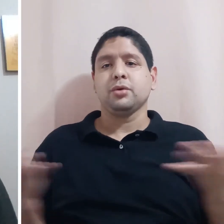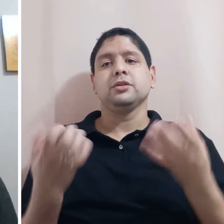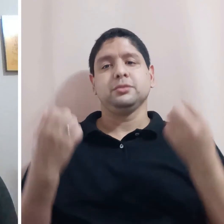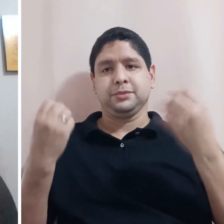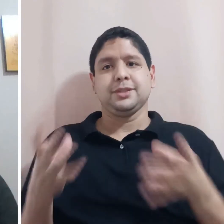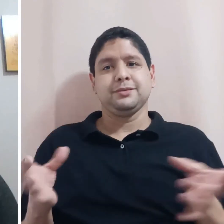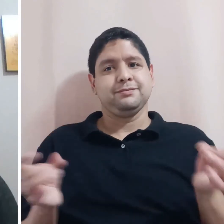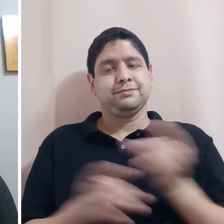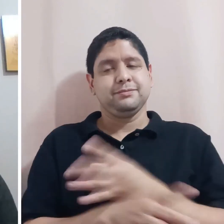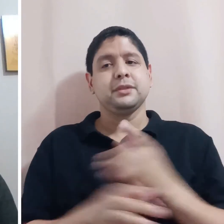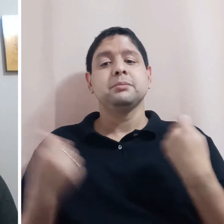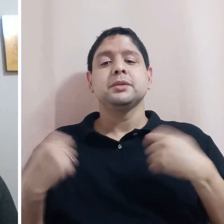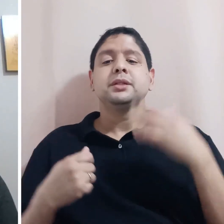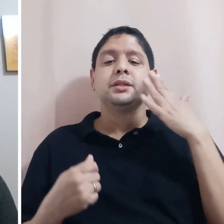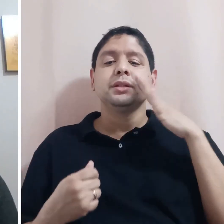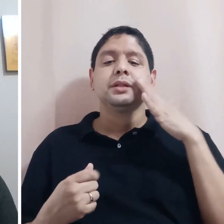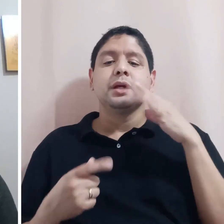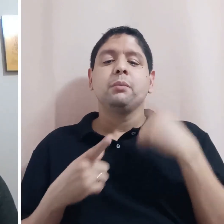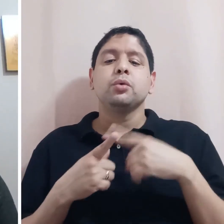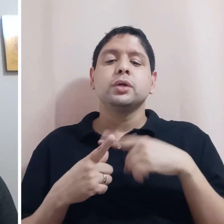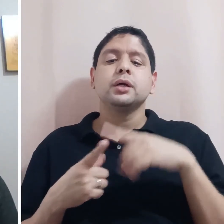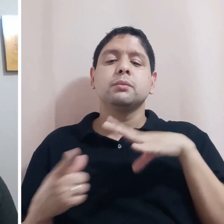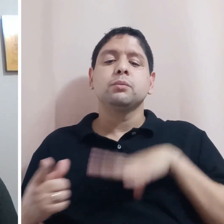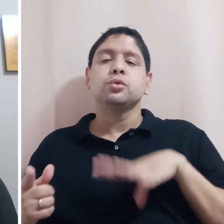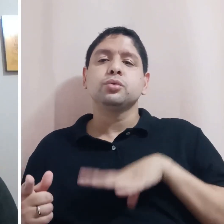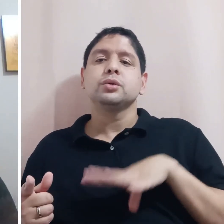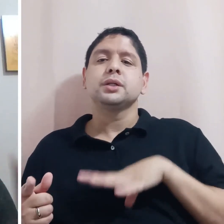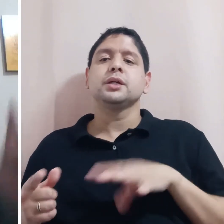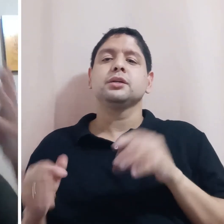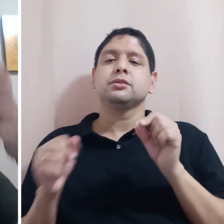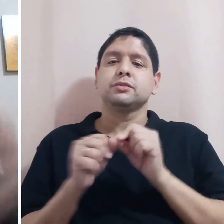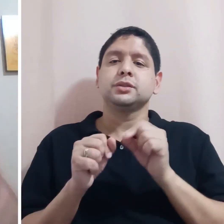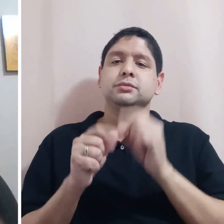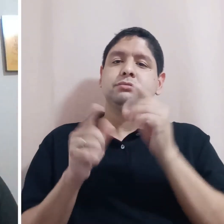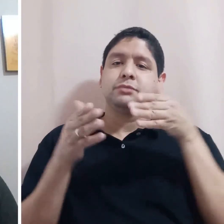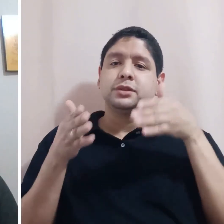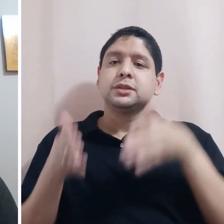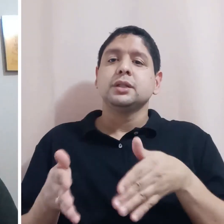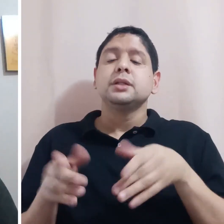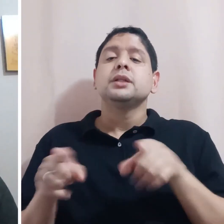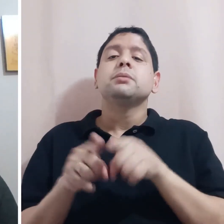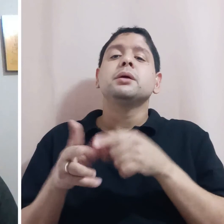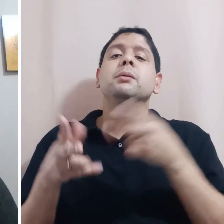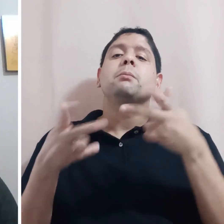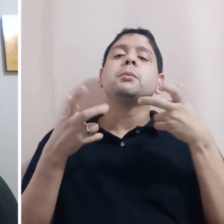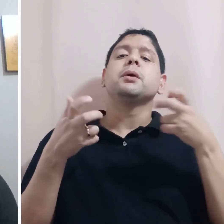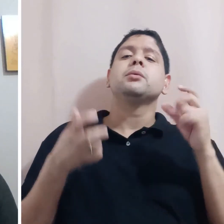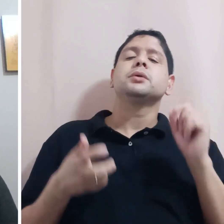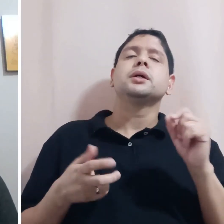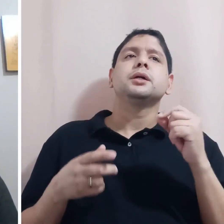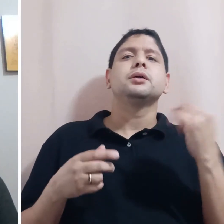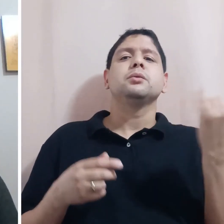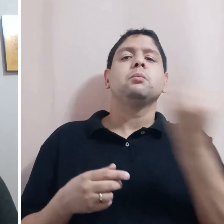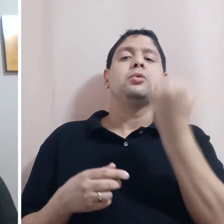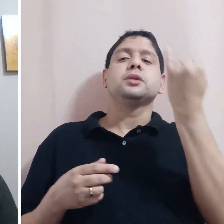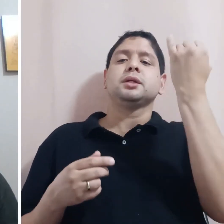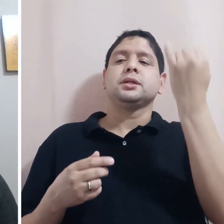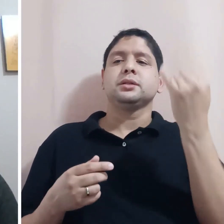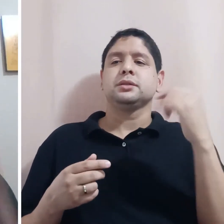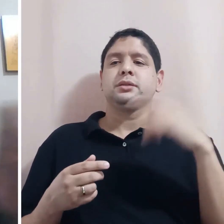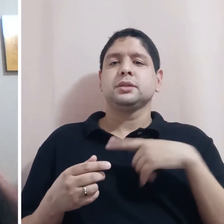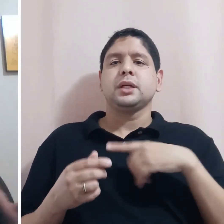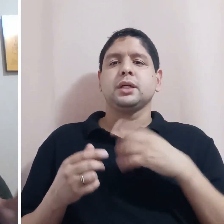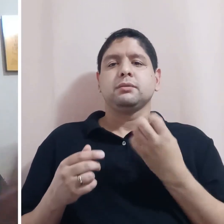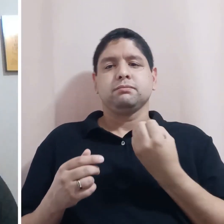Enfim, gente, aí para a gente fechar, né, esse assunto, então já entendemos porque os portugueses, né, aqui chegaram, e a